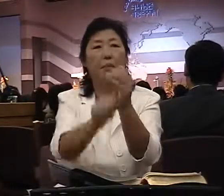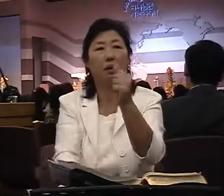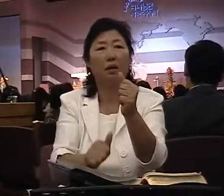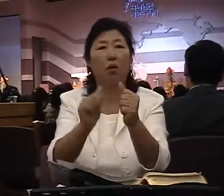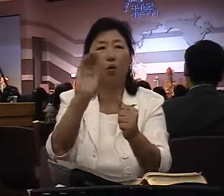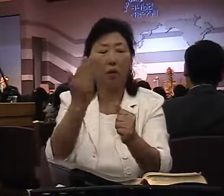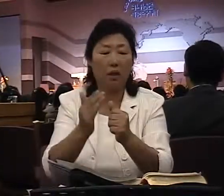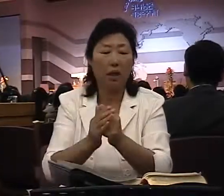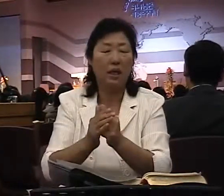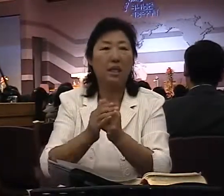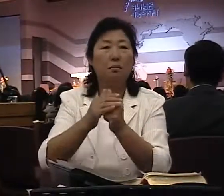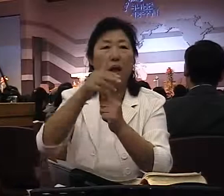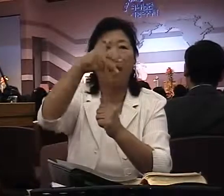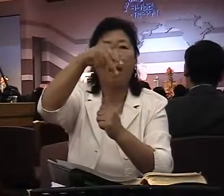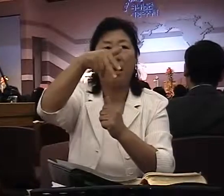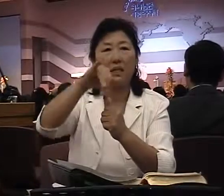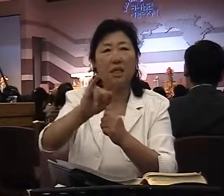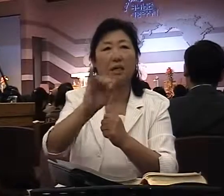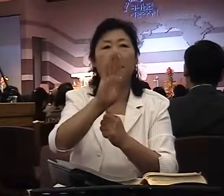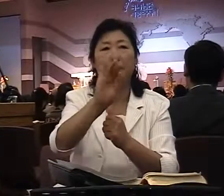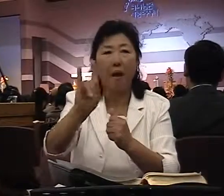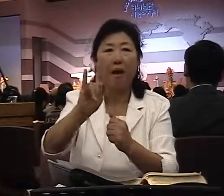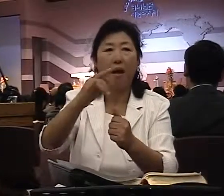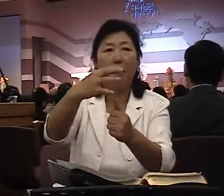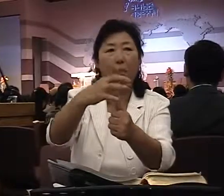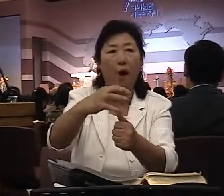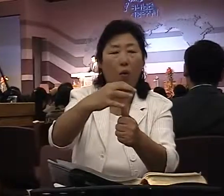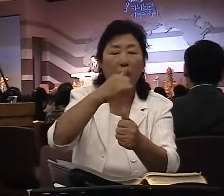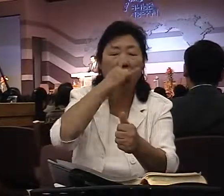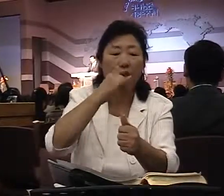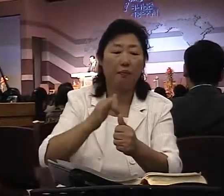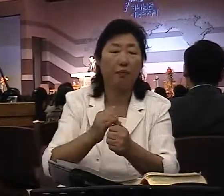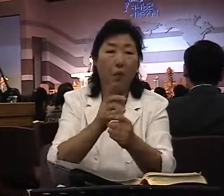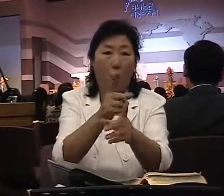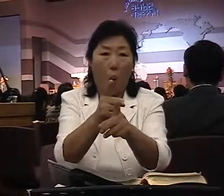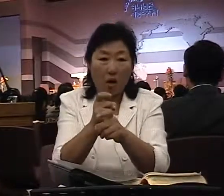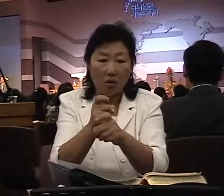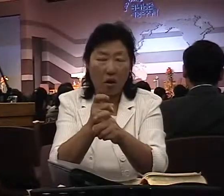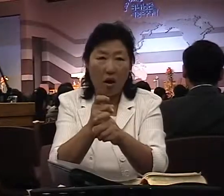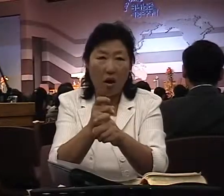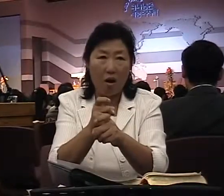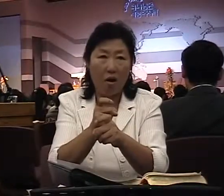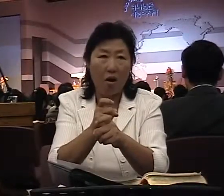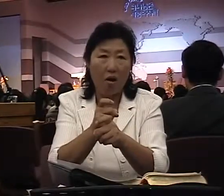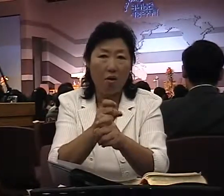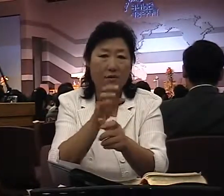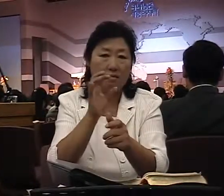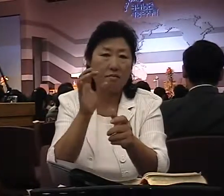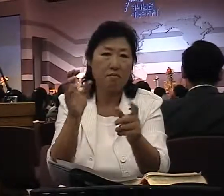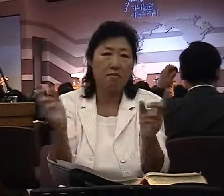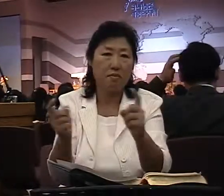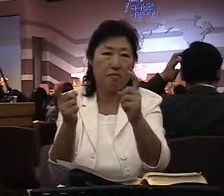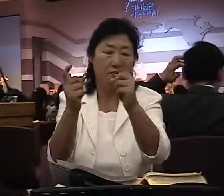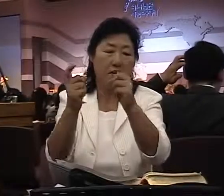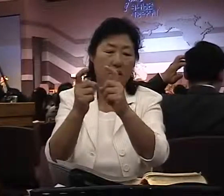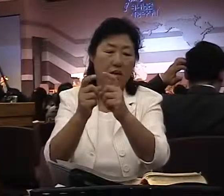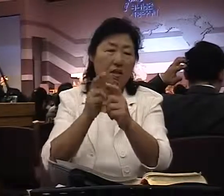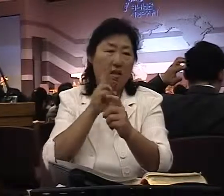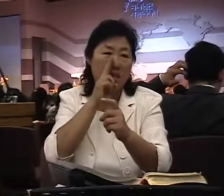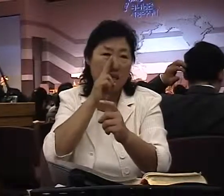받더라고요. 지배. 그 다음 리스팅을 보세요. 원수를 맺는 것과 분쟁과 시기와 분냄과 당짓는 것과 불리함과